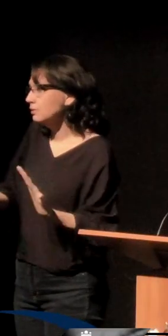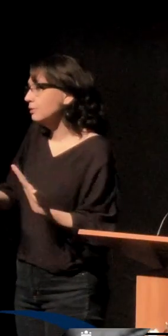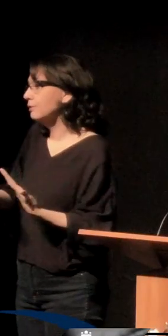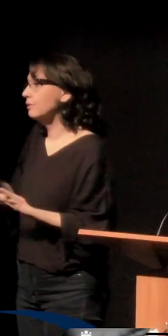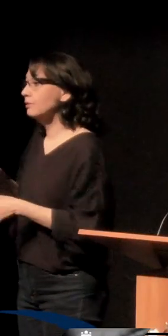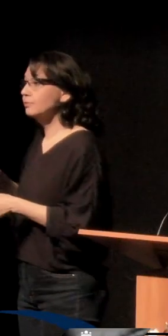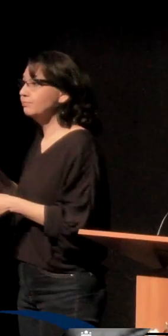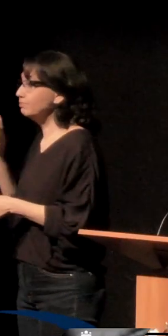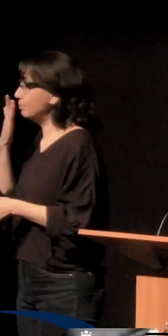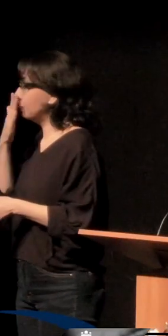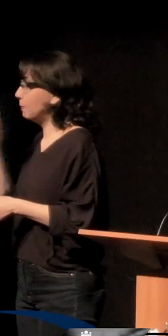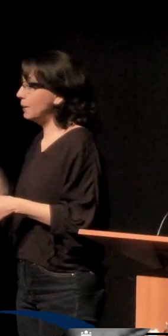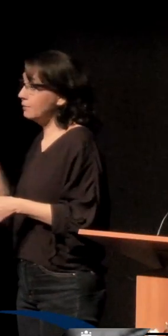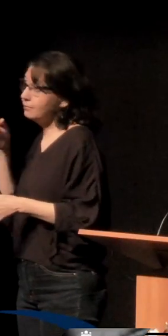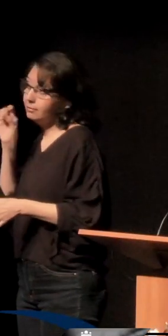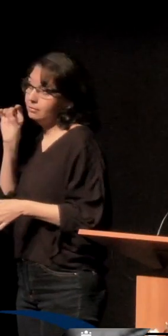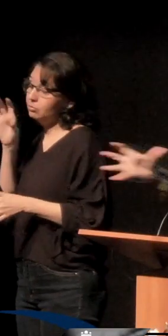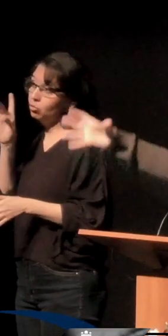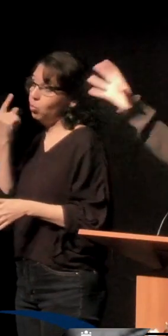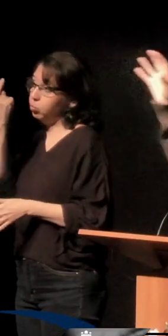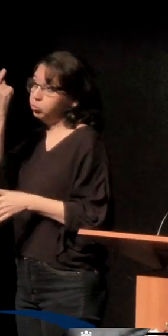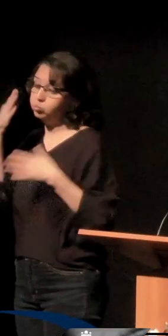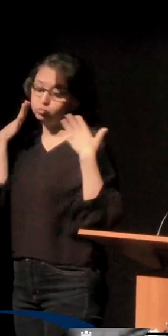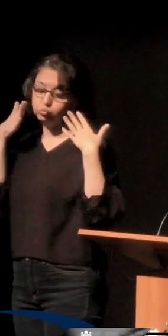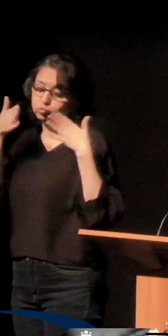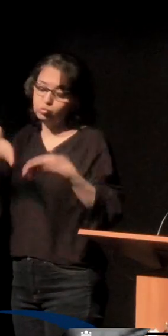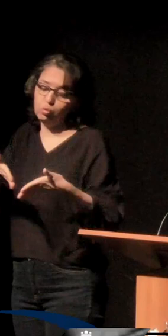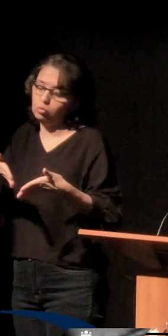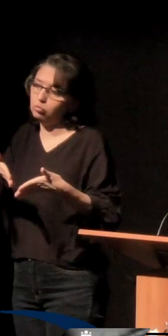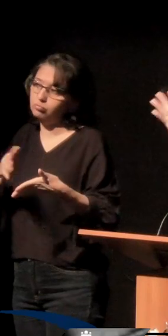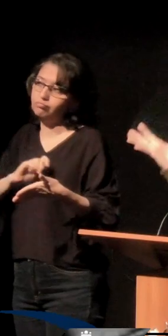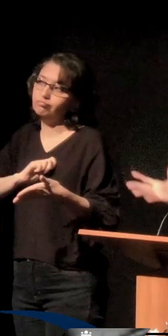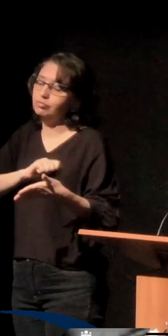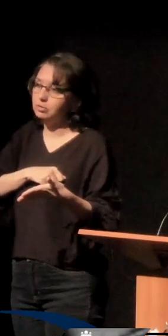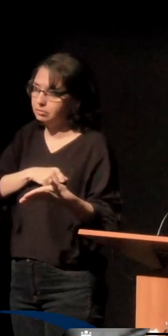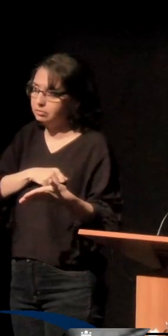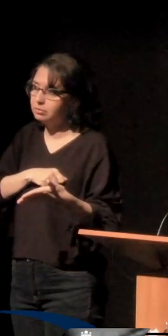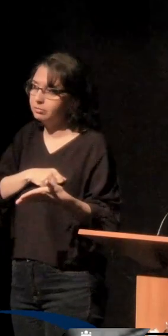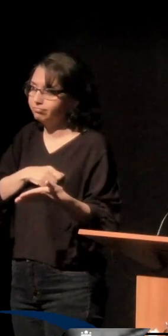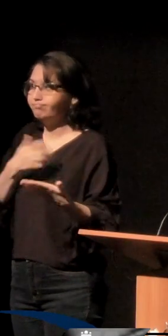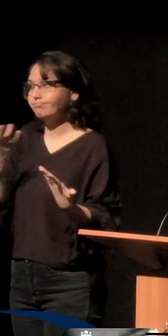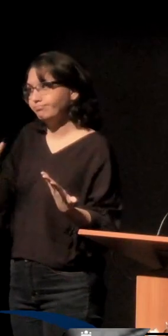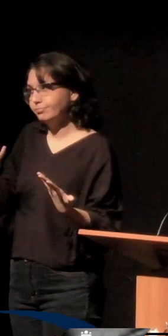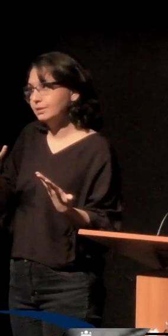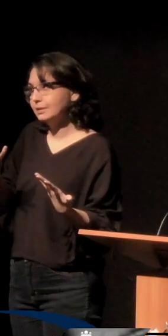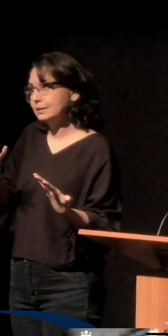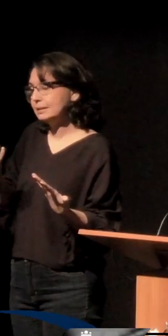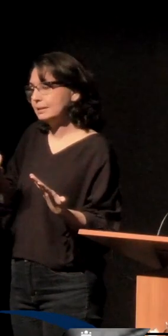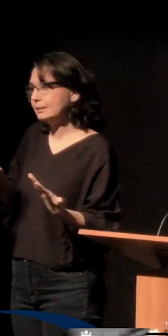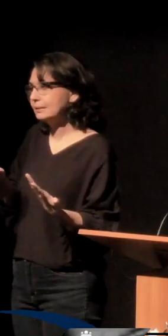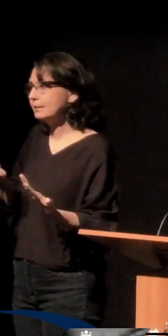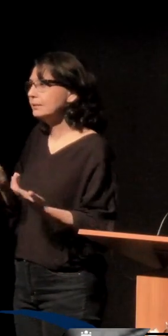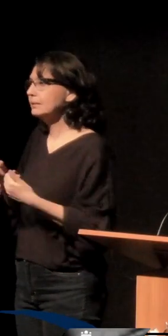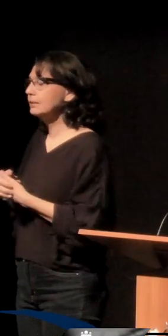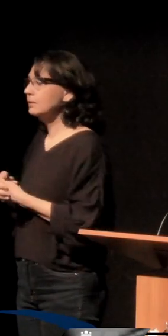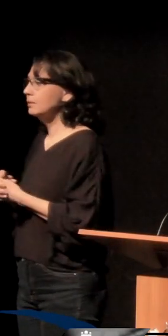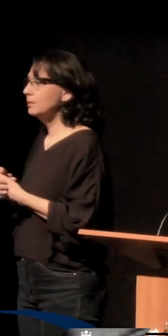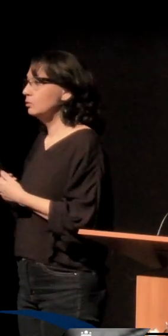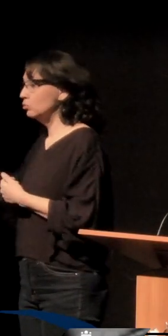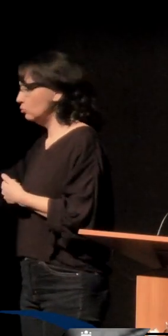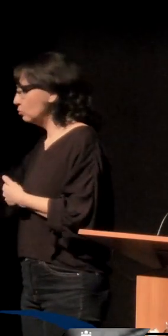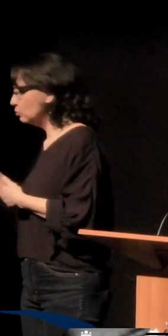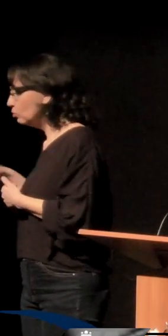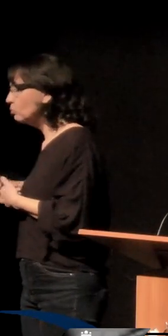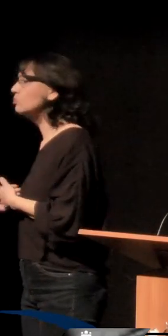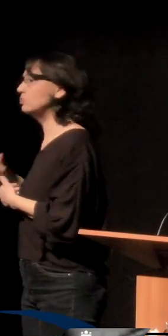a gente acaba sendo levado para atuar somente nesse braço e a gente acaba esquecendo o outro então o que que a gente discutiu aqui no